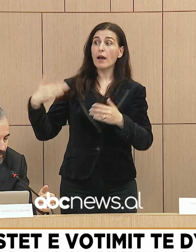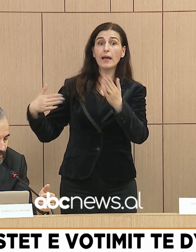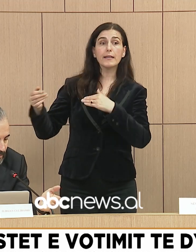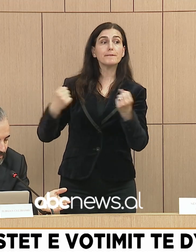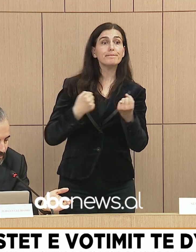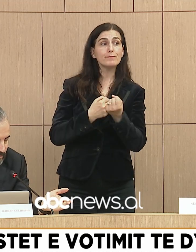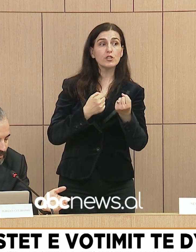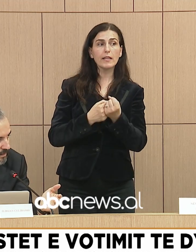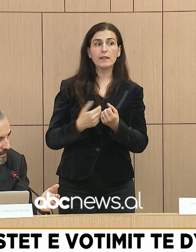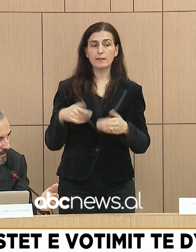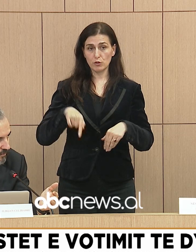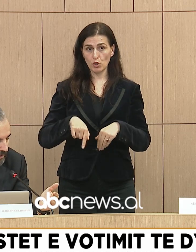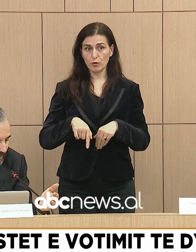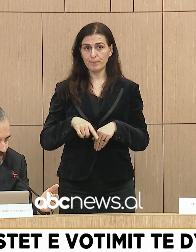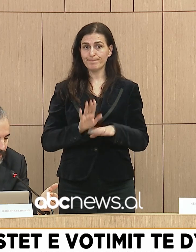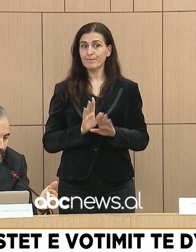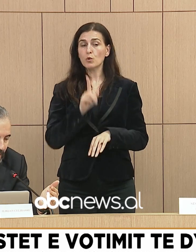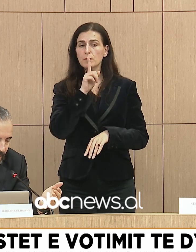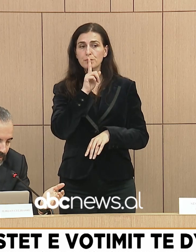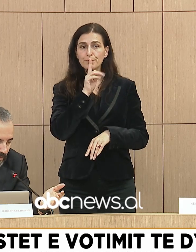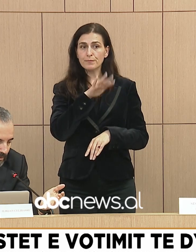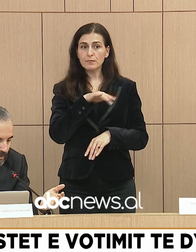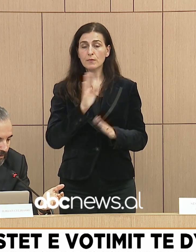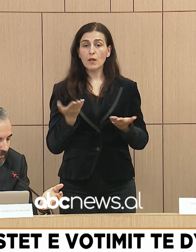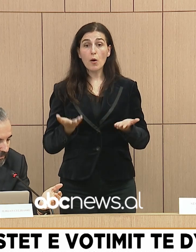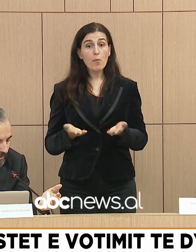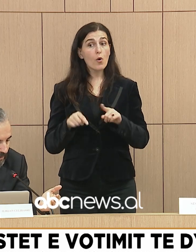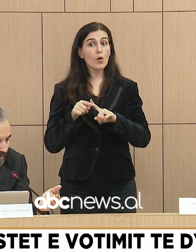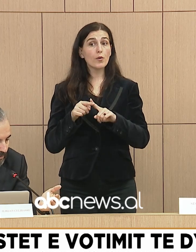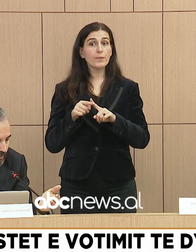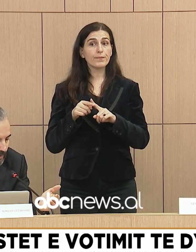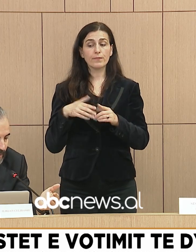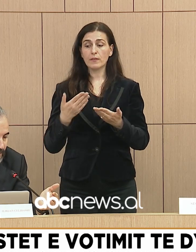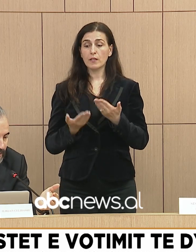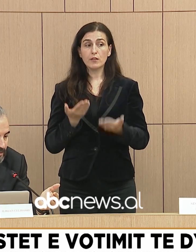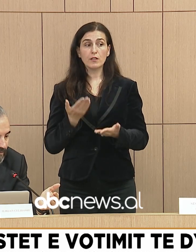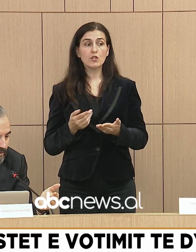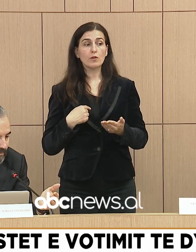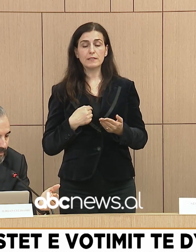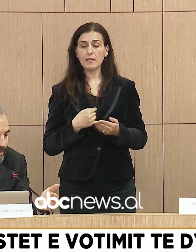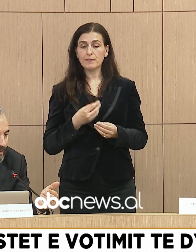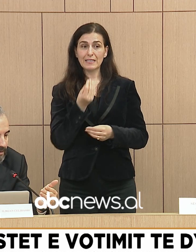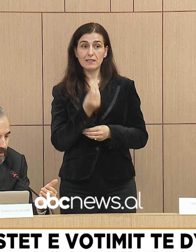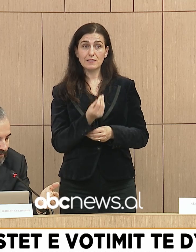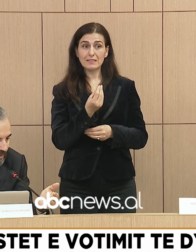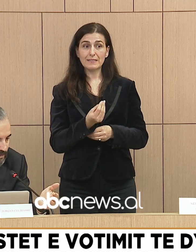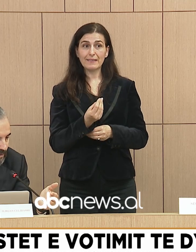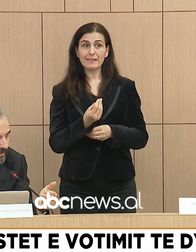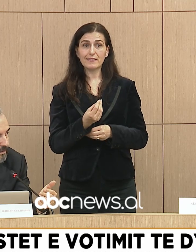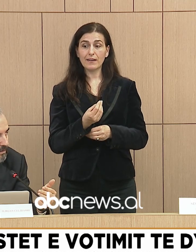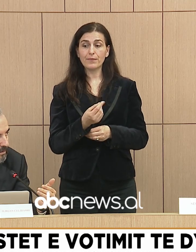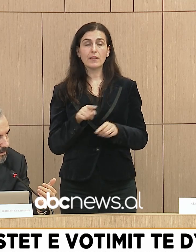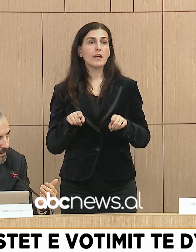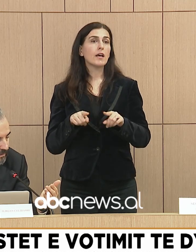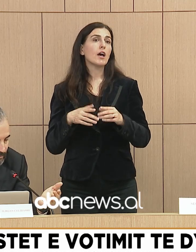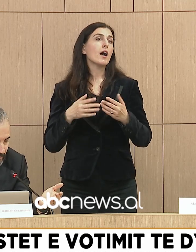gjatë ditës së votimit. Nëse thirrjet e tyre janë thjesht dhe vetëm si ftesa